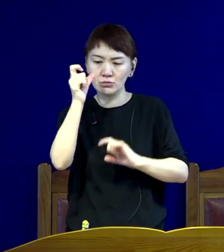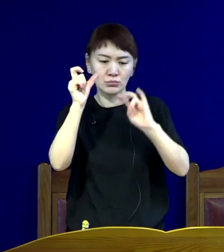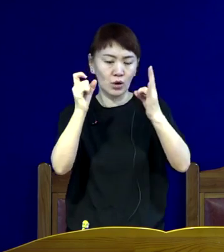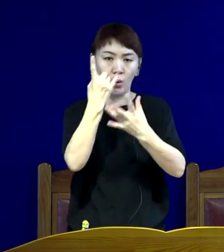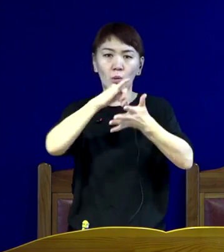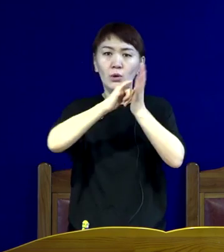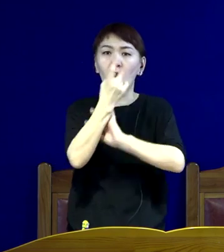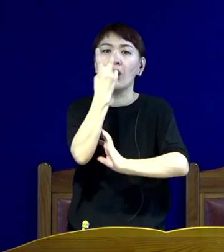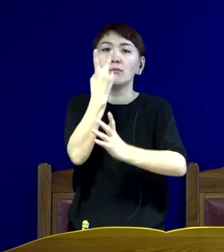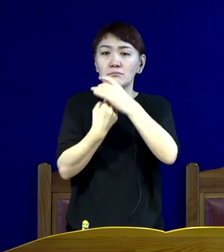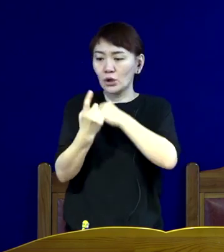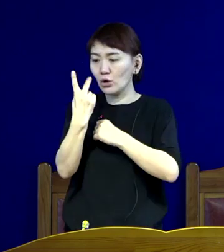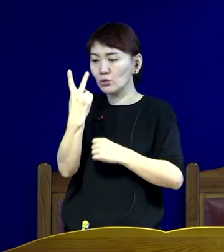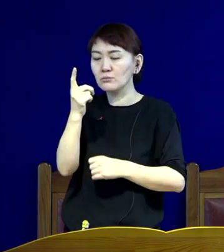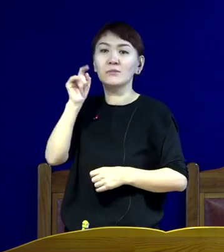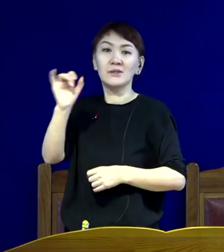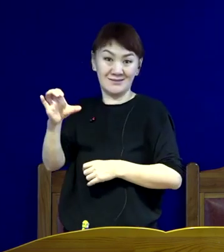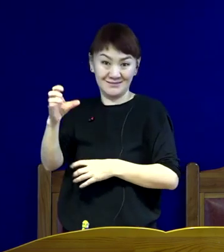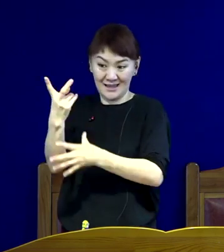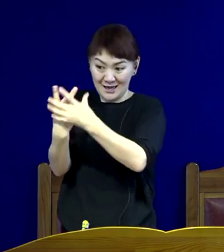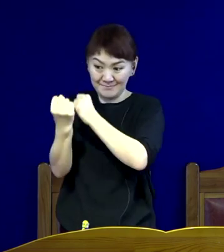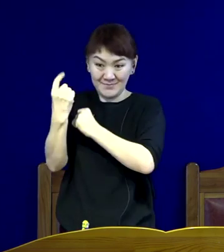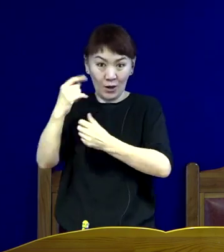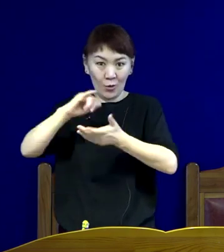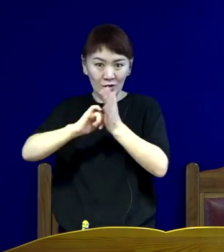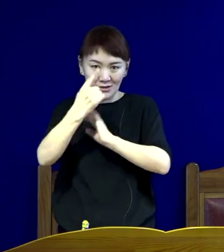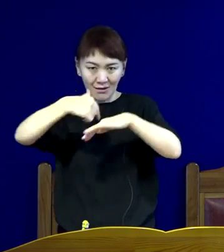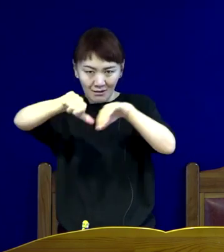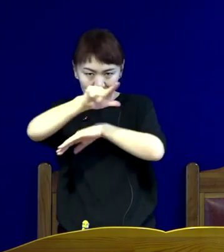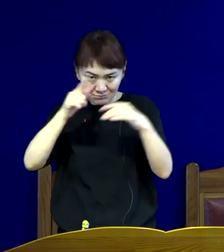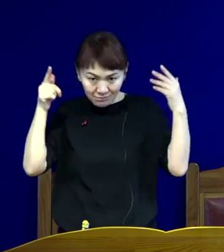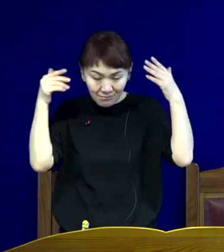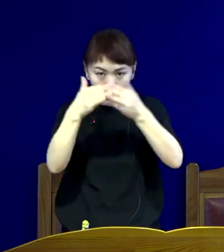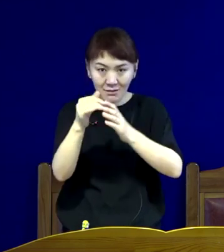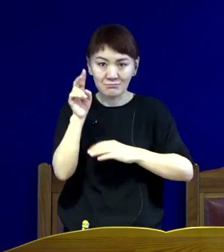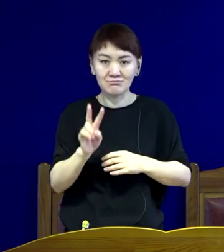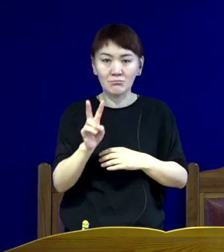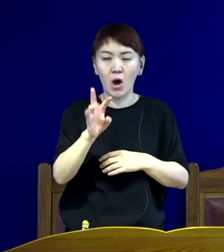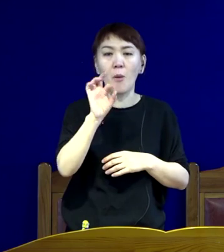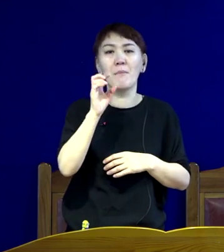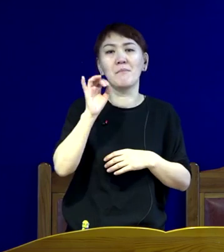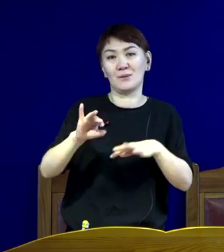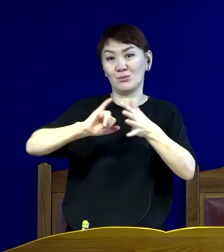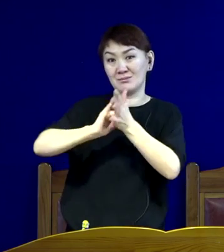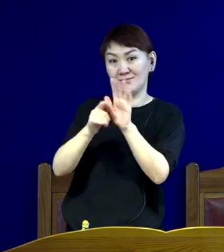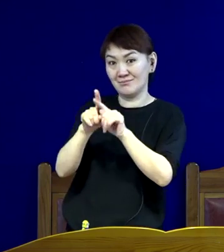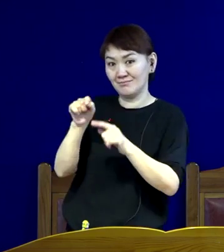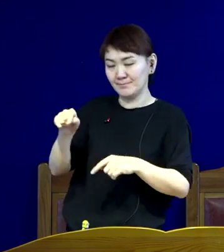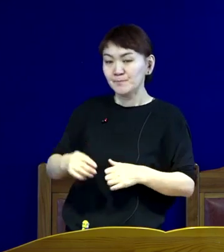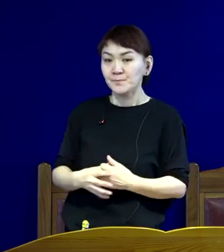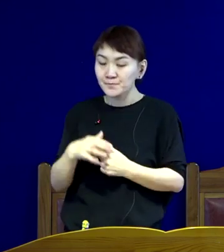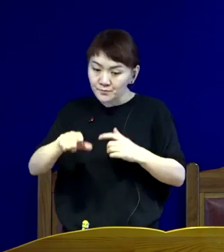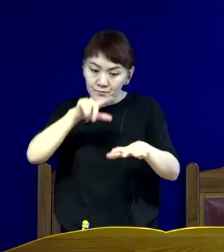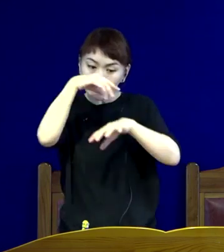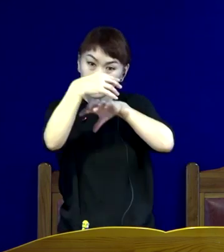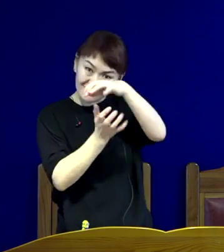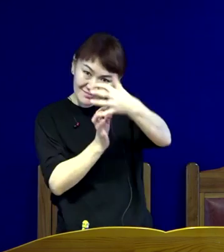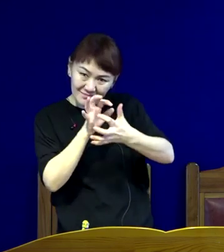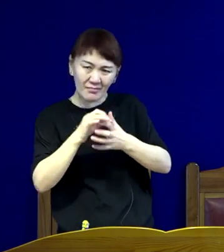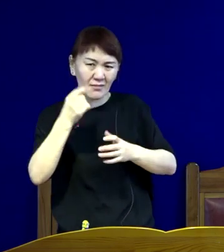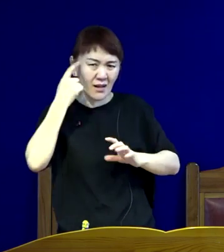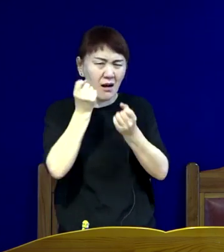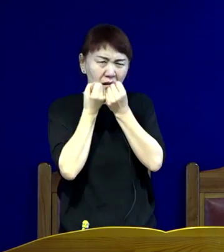тэсан хамтдаа нэг газрыг харж байгаа абайл гэж хэлж болохоор байна. Тэгэхээр намжаанын маанчман нампёнын энэ дэлхийд дээр маш